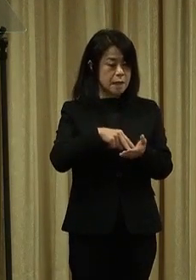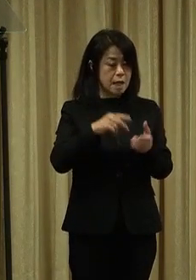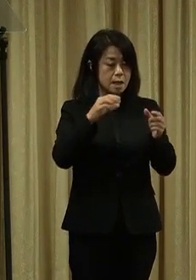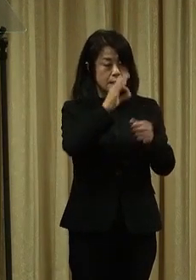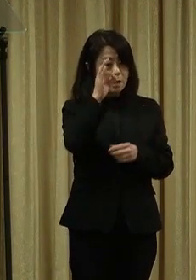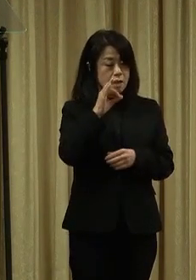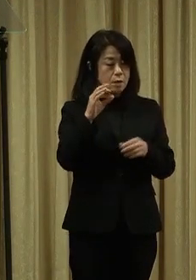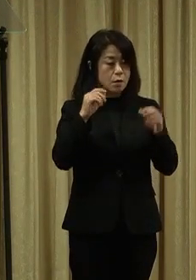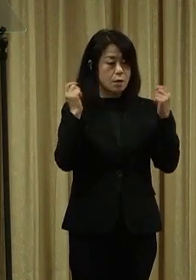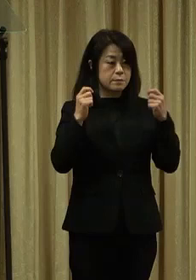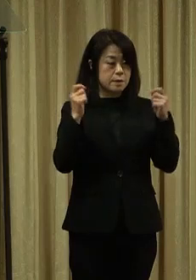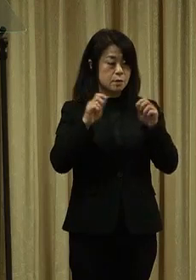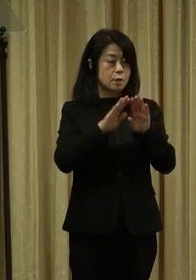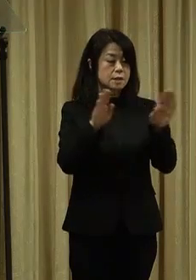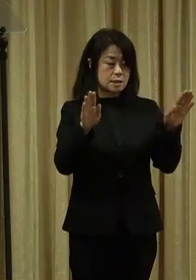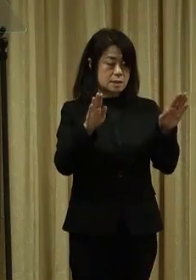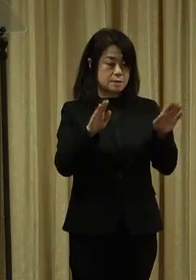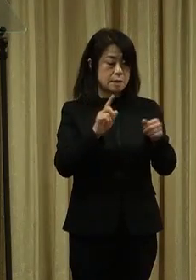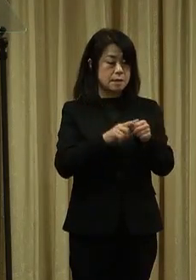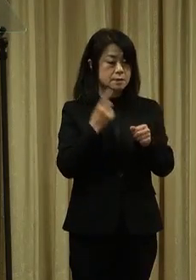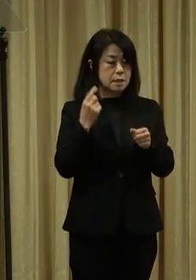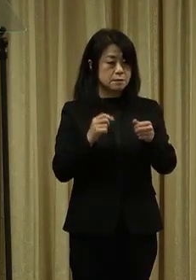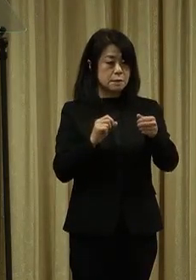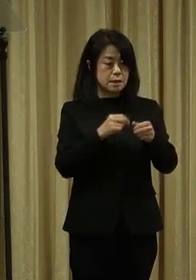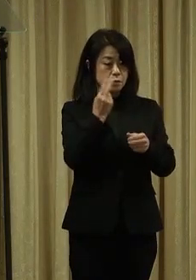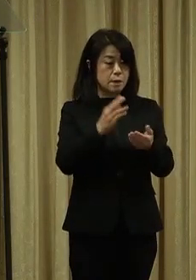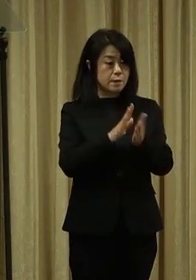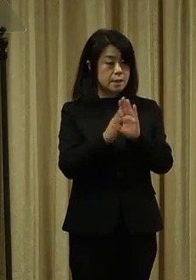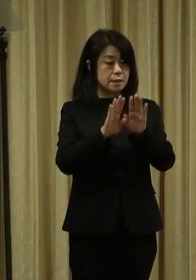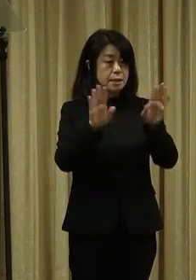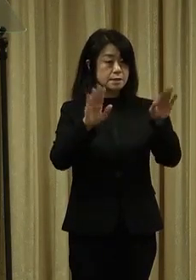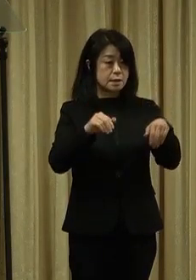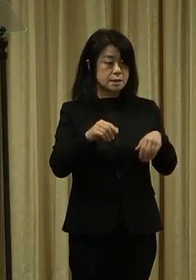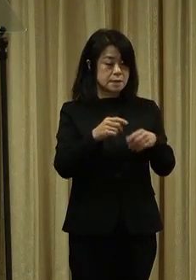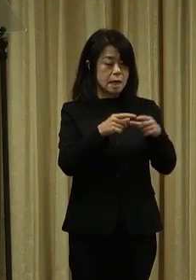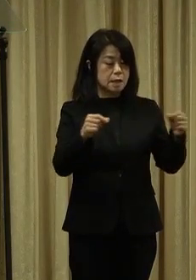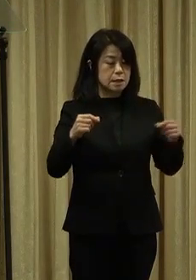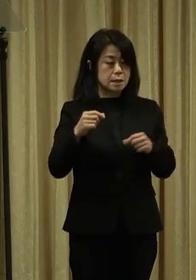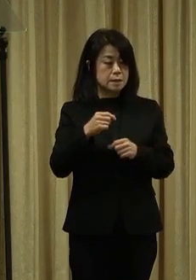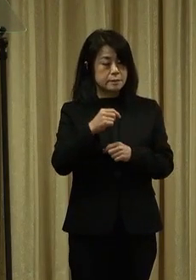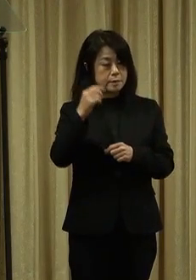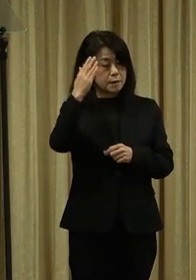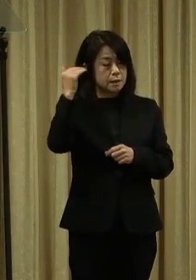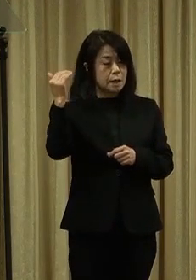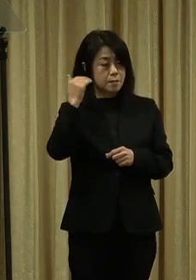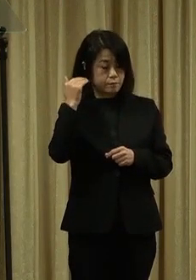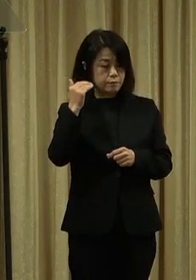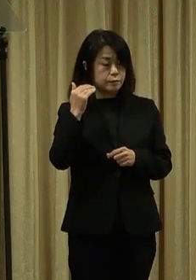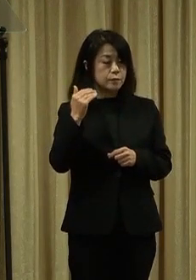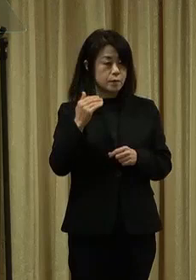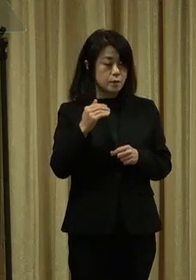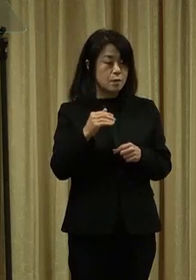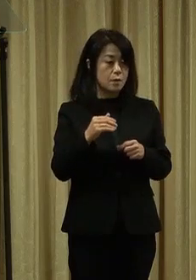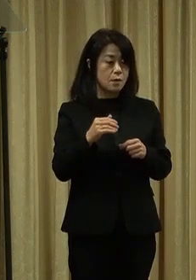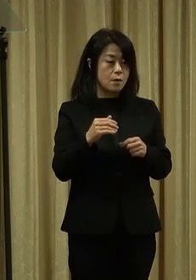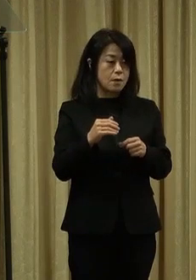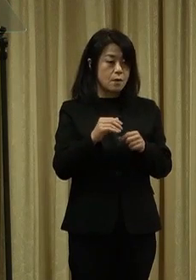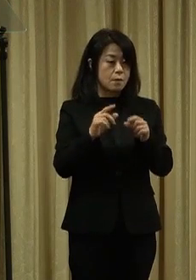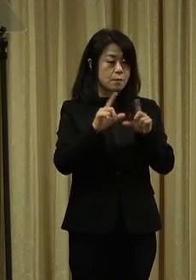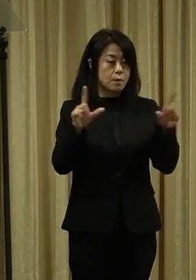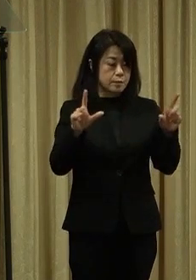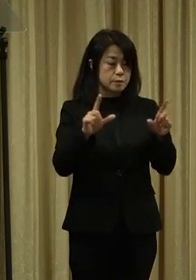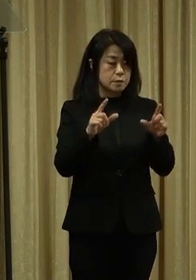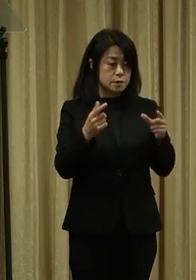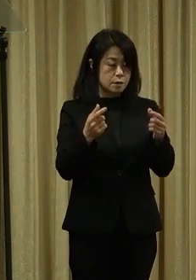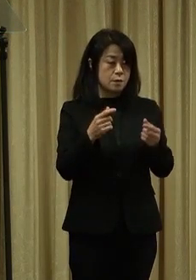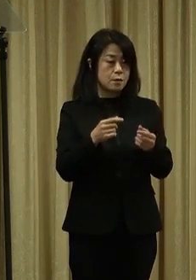ントを実施するほか昨年本県で開催した日韓観光振興協議会の成果を生かし韓国でのコンサルティ